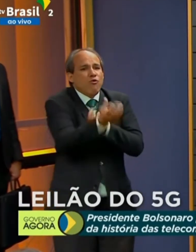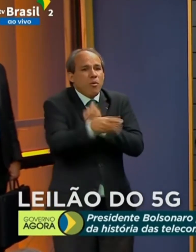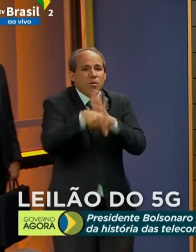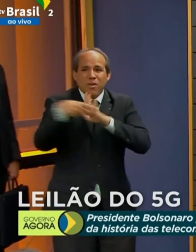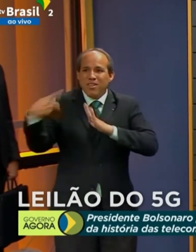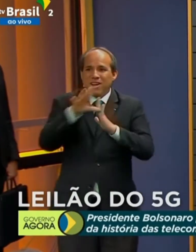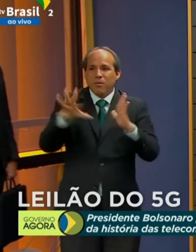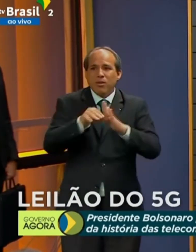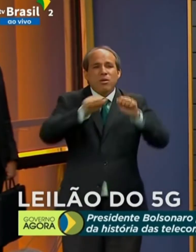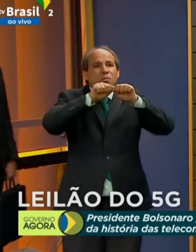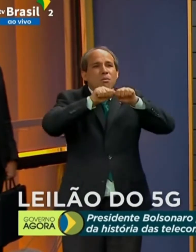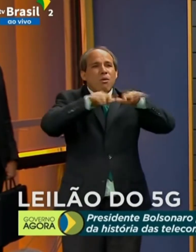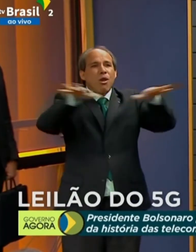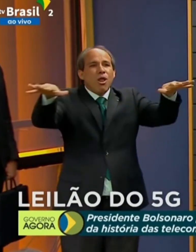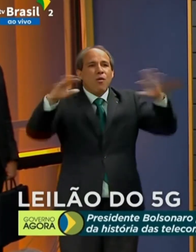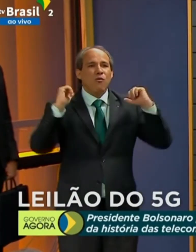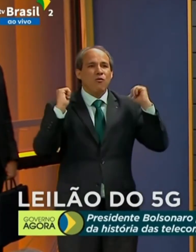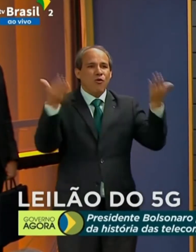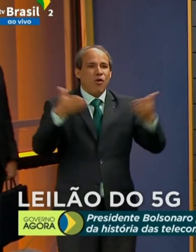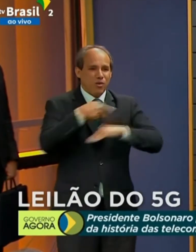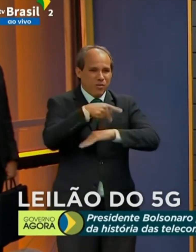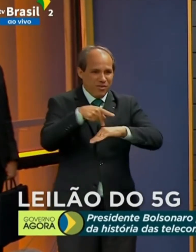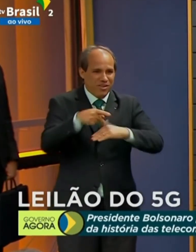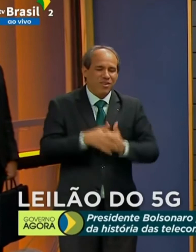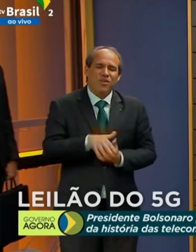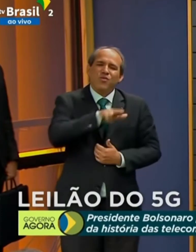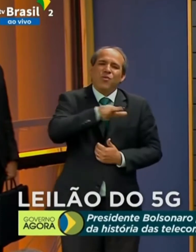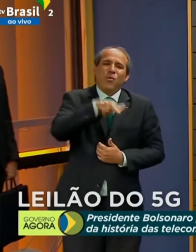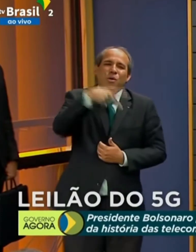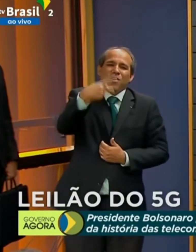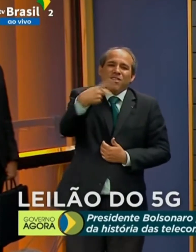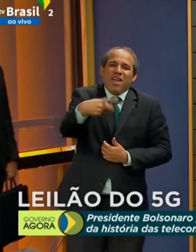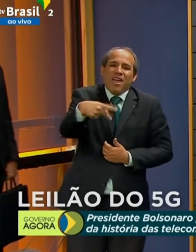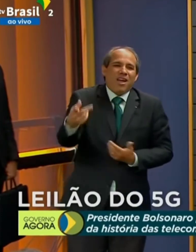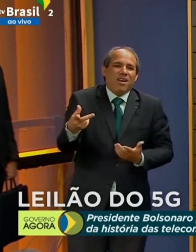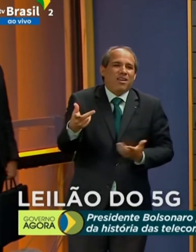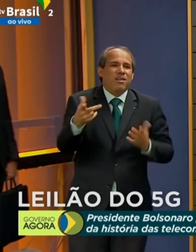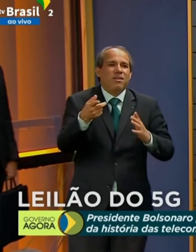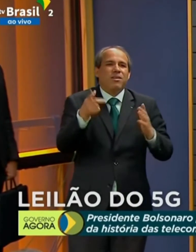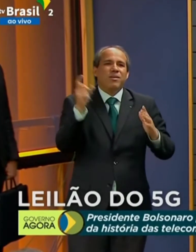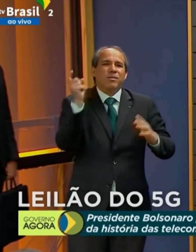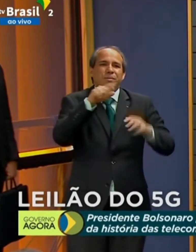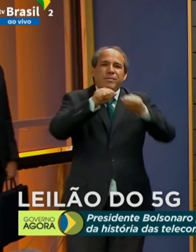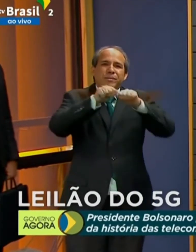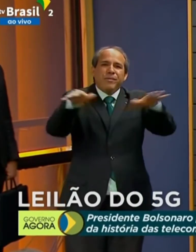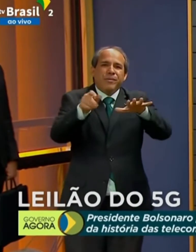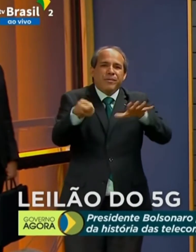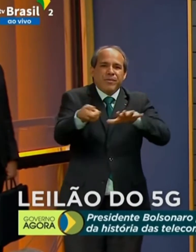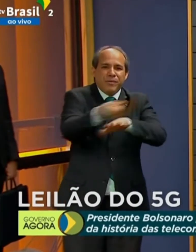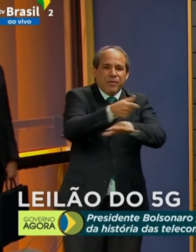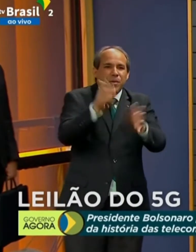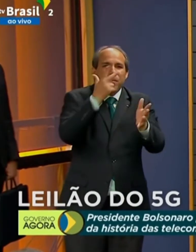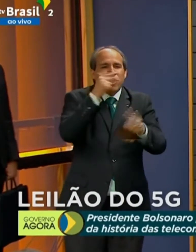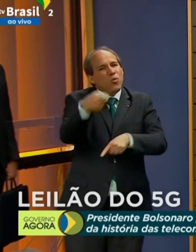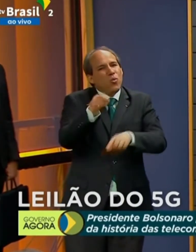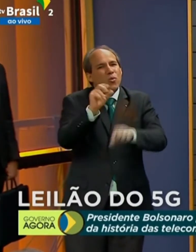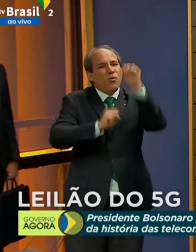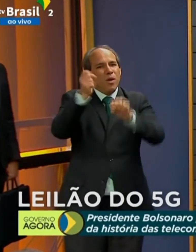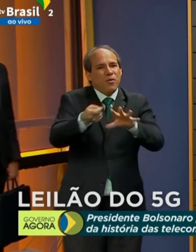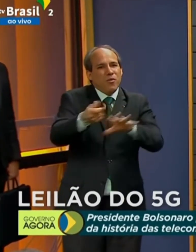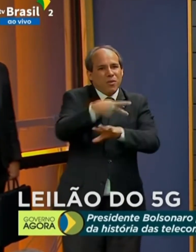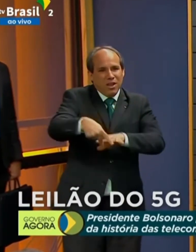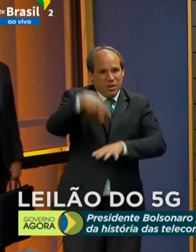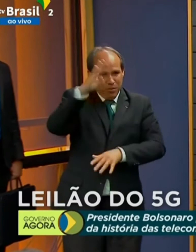foto e não vai ser só aquela fábrica de fake News nós temos aqui no Brasil nas pessoas sabe onde funciona